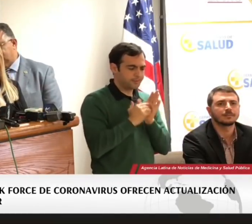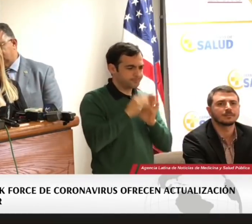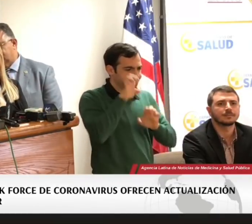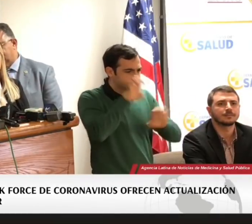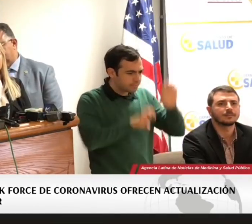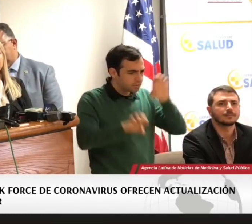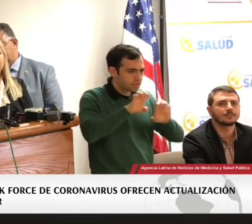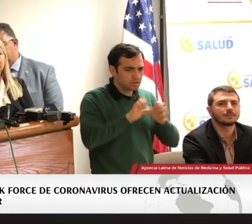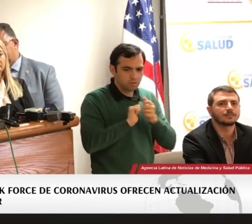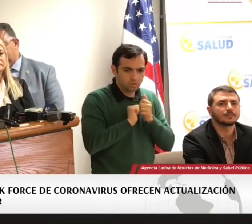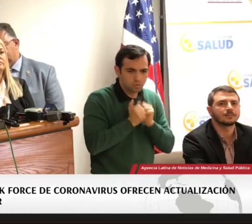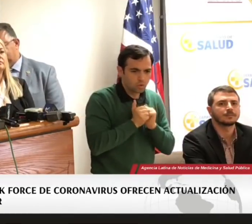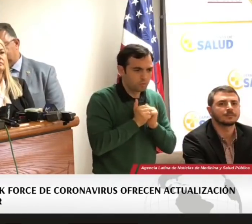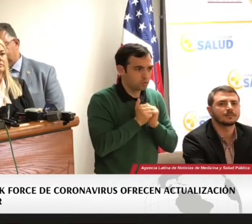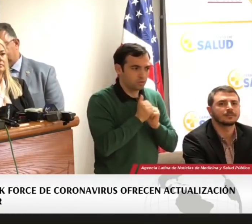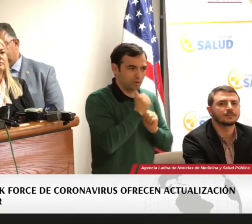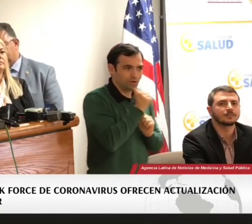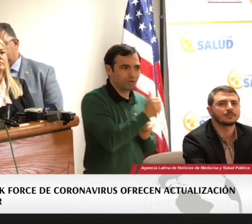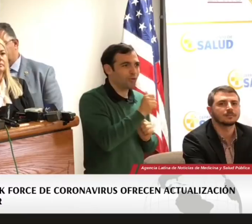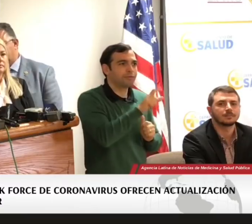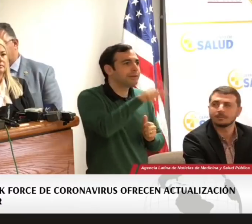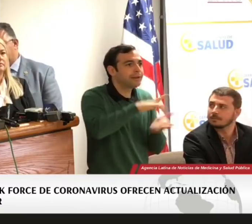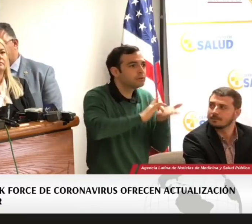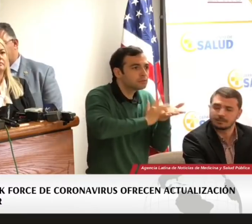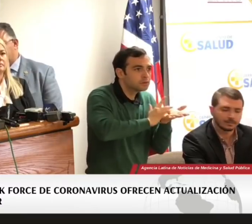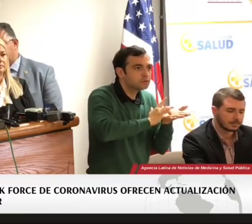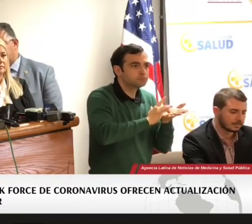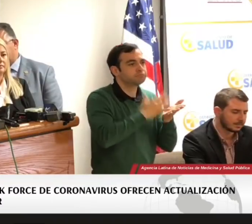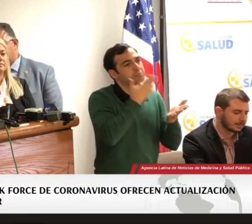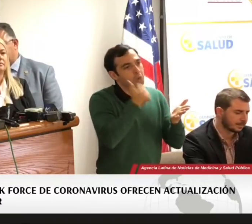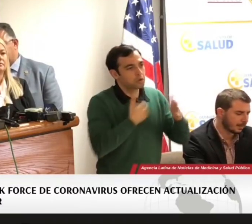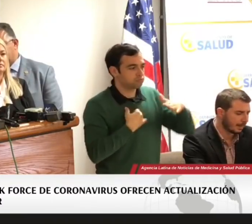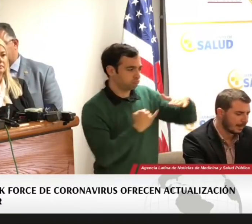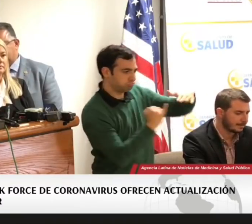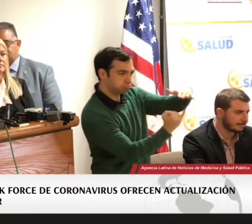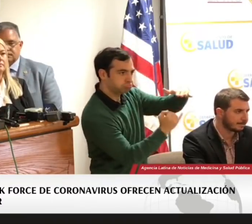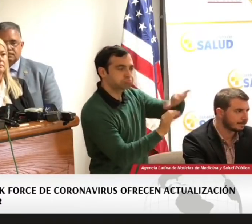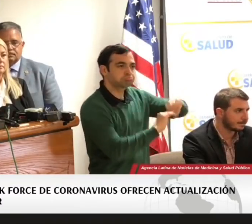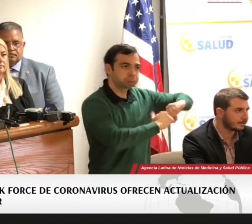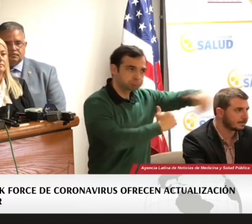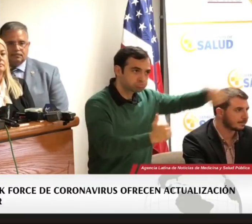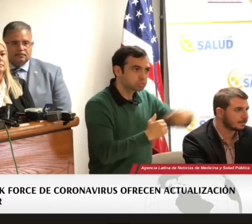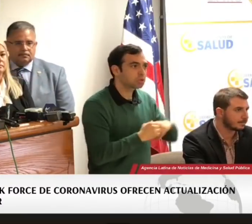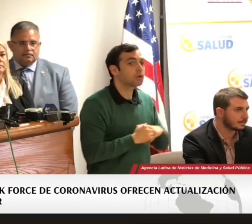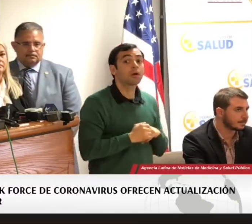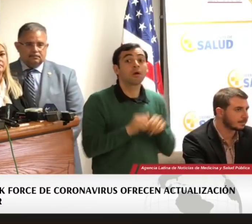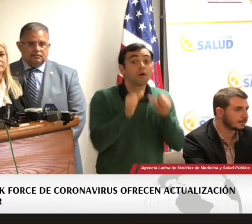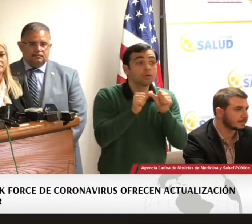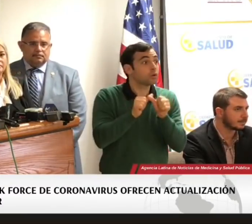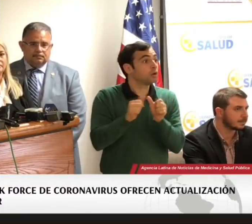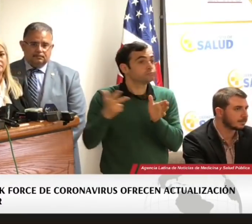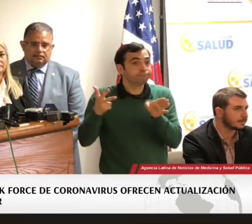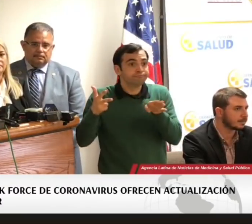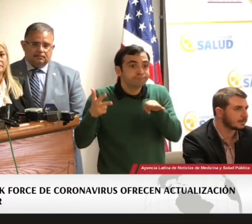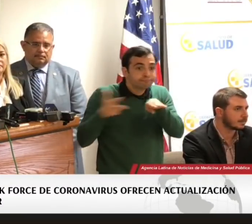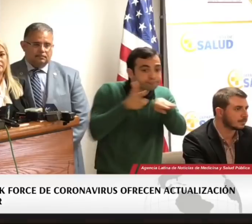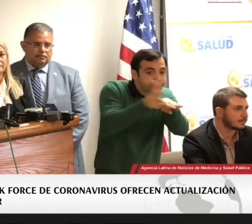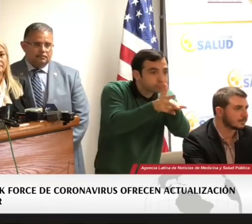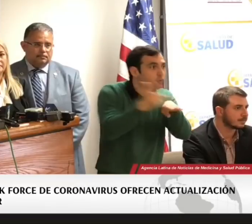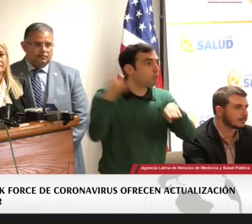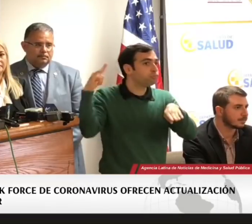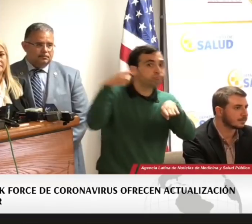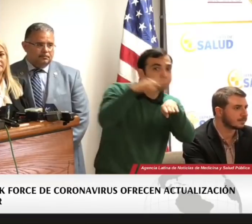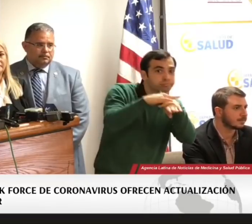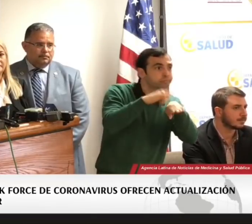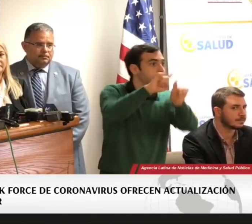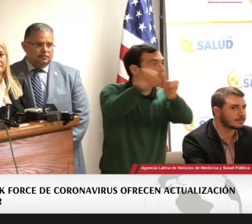de intervenciones no farmacológicas, entiéndase distanciamiento social, seguir monitoreando los puertos de entrada, lo que pudiera ser desinfección de